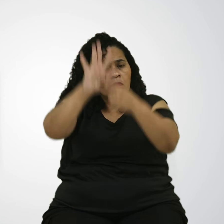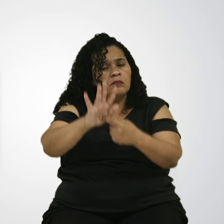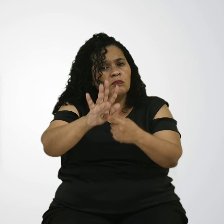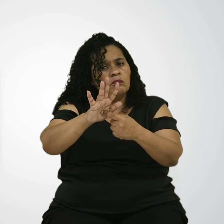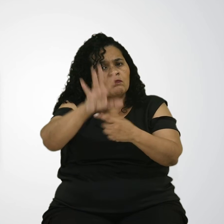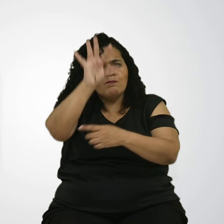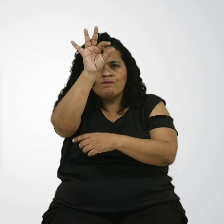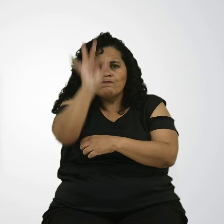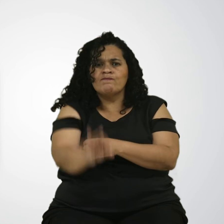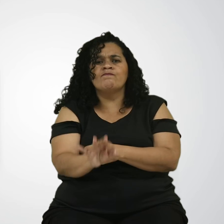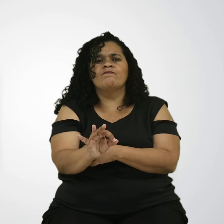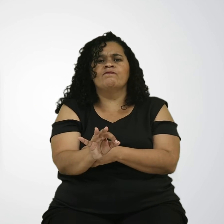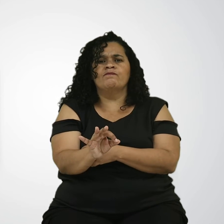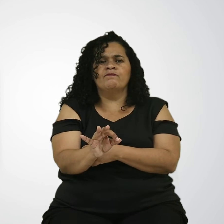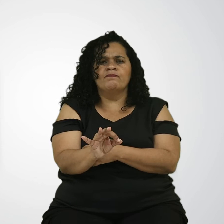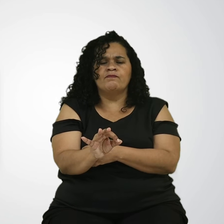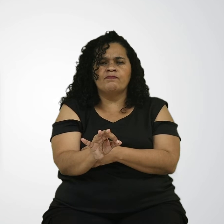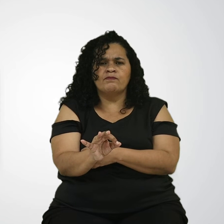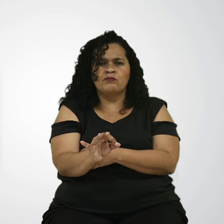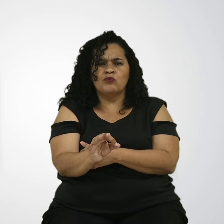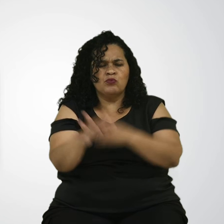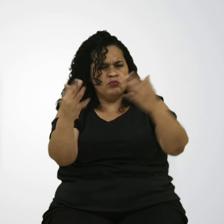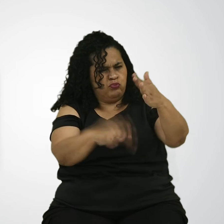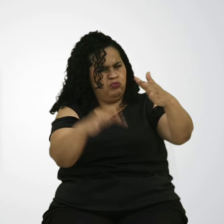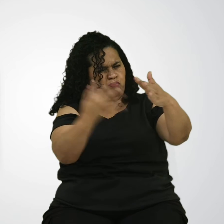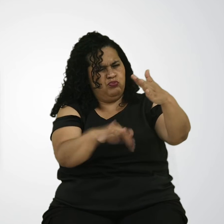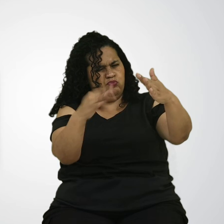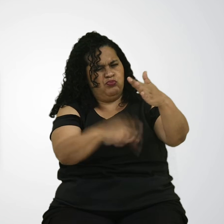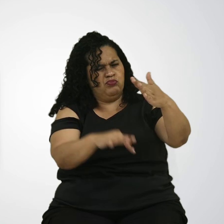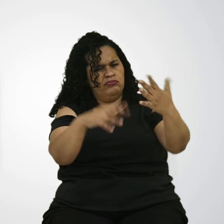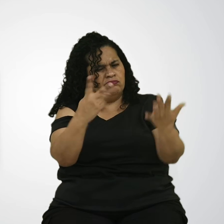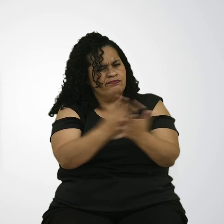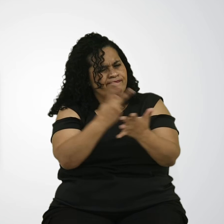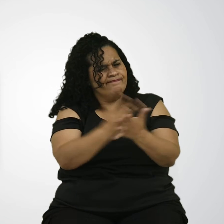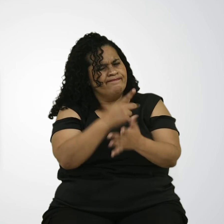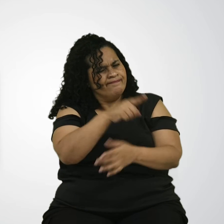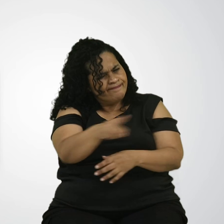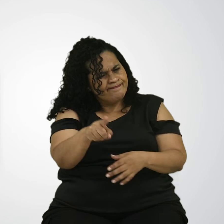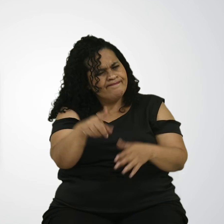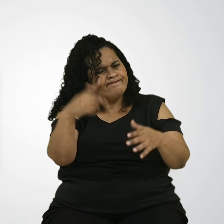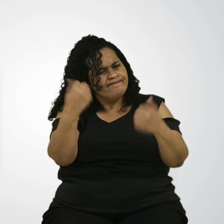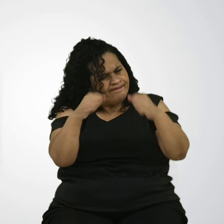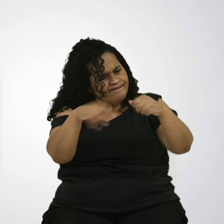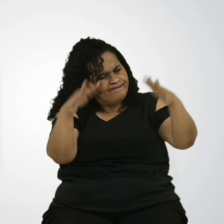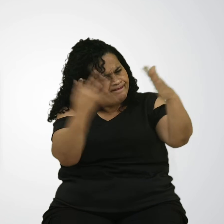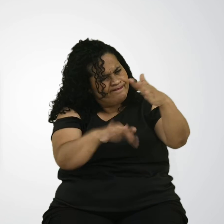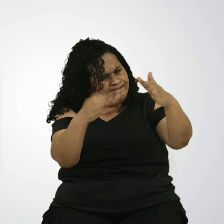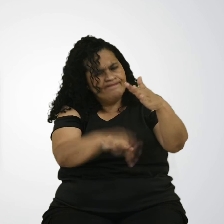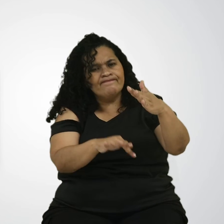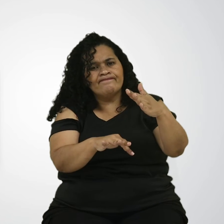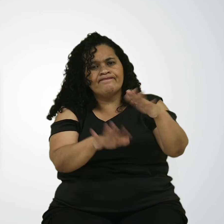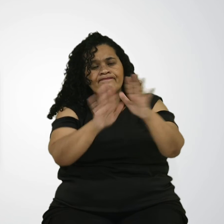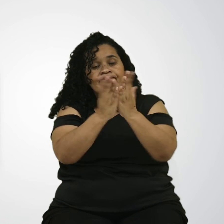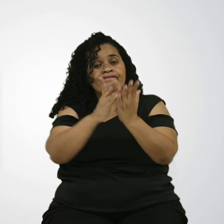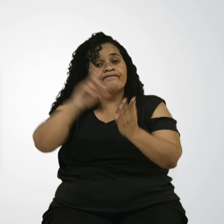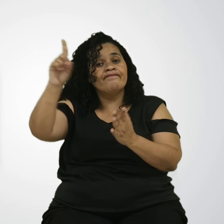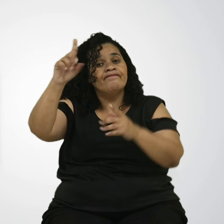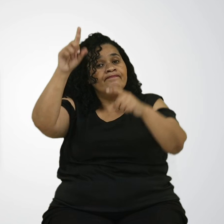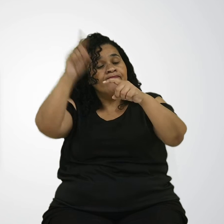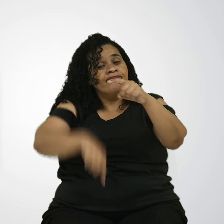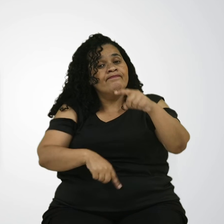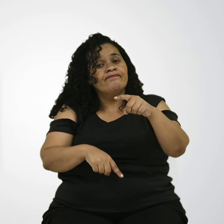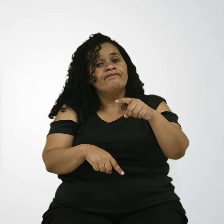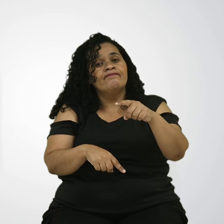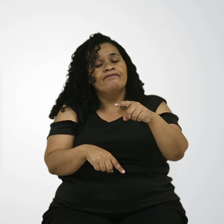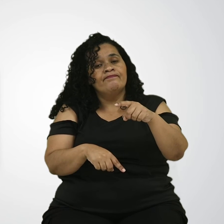Né? Correção. Os filhos precisam ser corrigidos. A Bíblia proíbe que os filhos, a lição não trata, mas